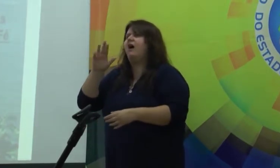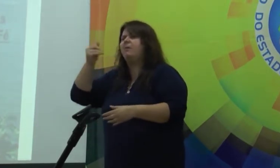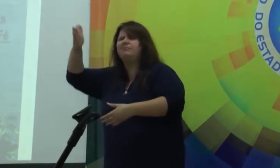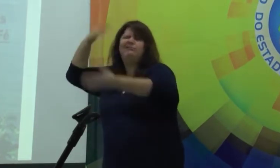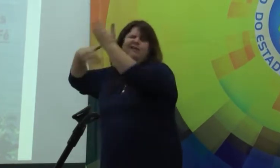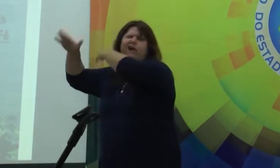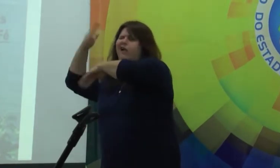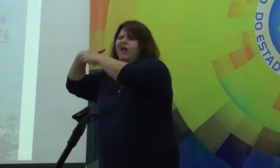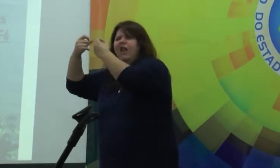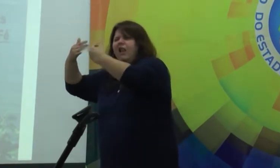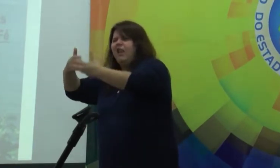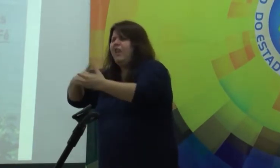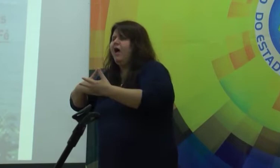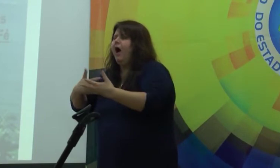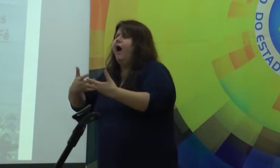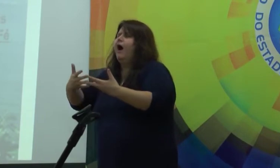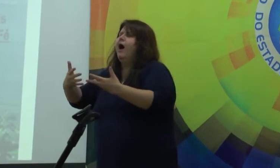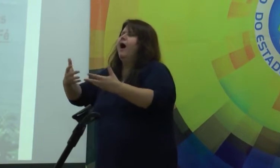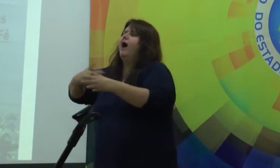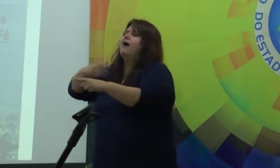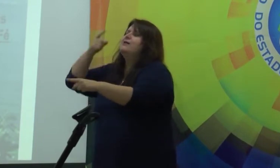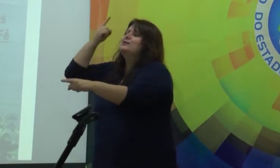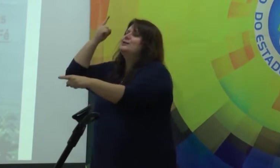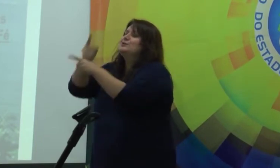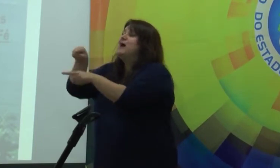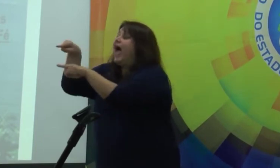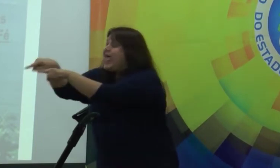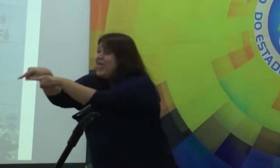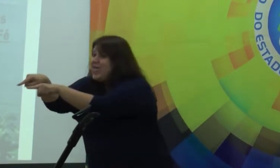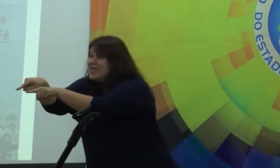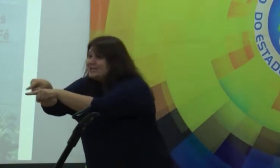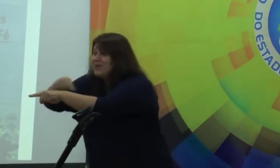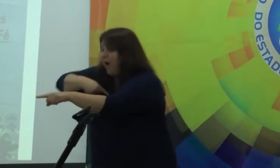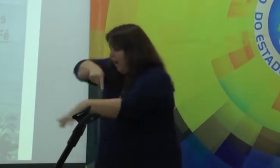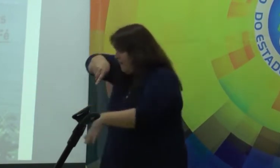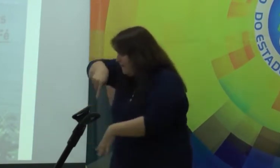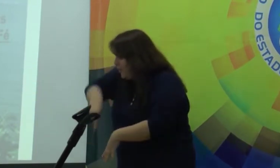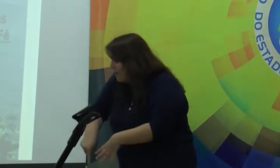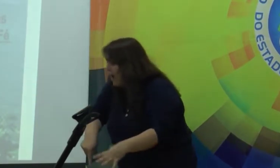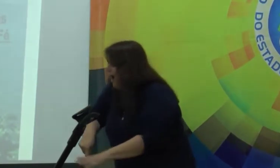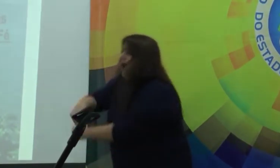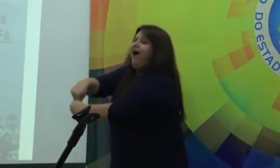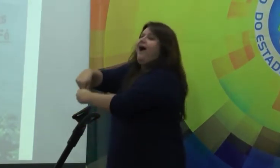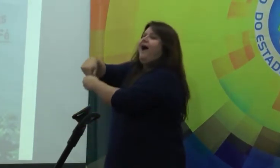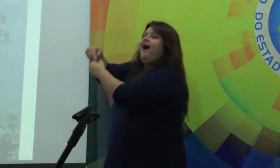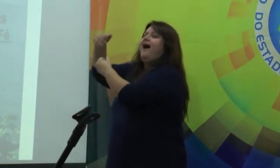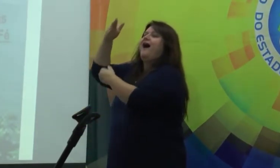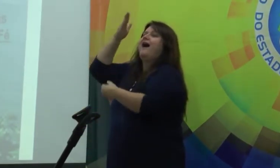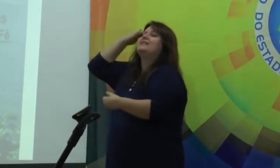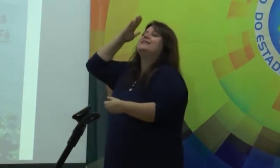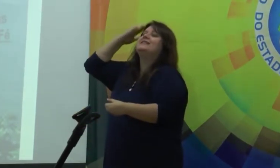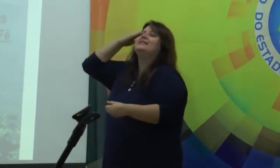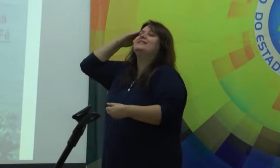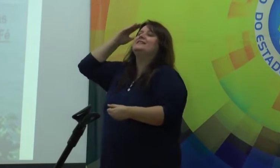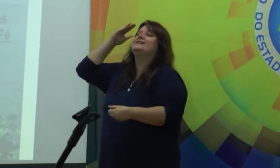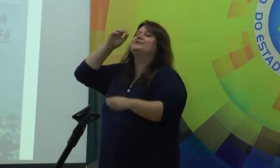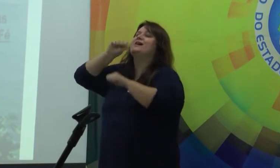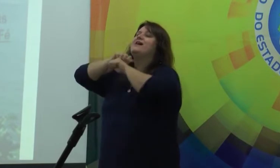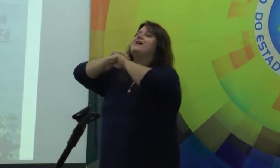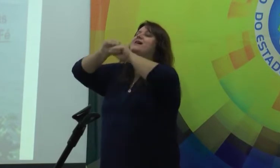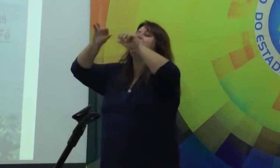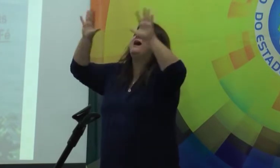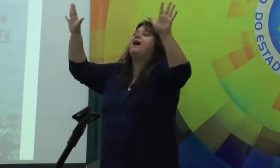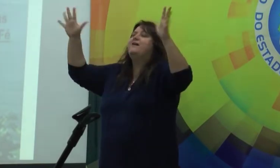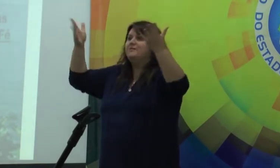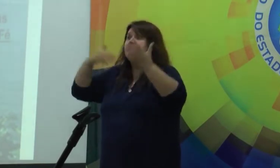reencarnação, né? Nossa! E aquilo eu encontrei, é isso! É esse profundo que eu